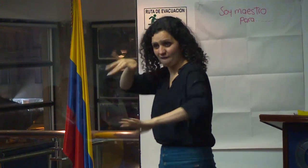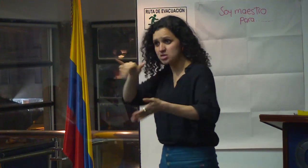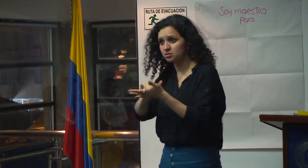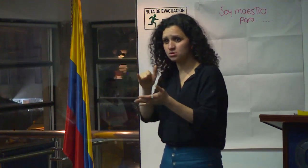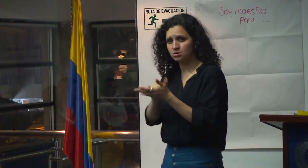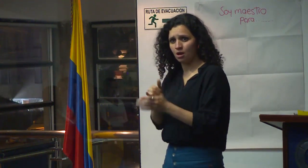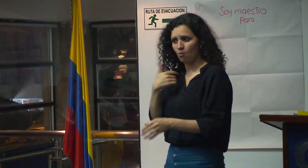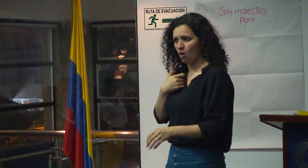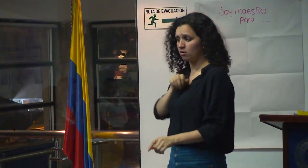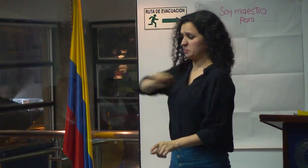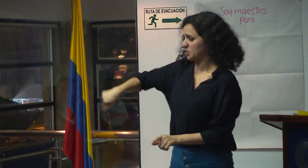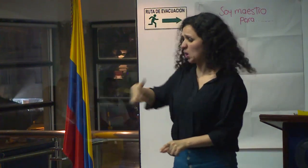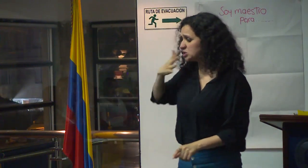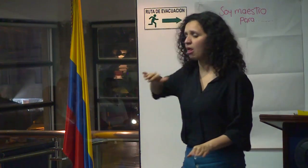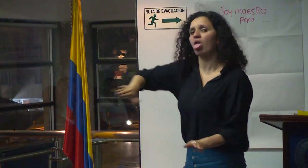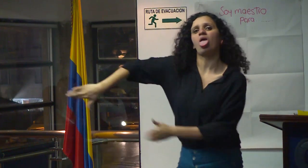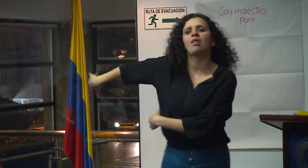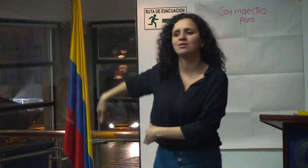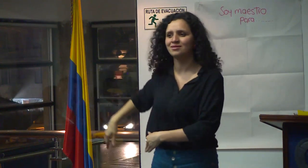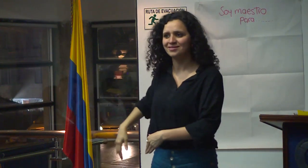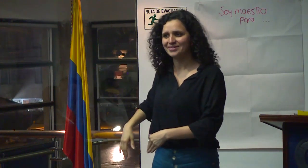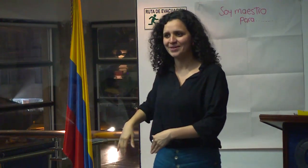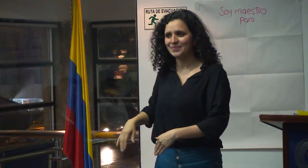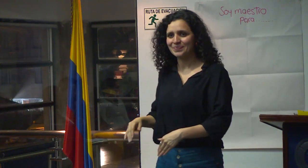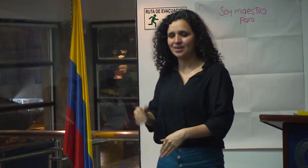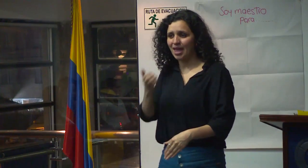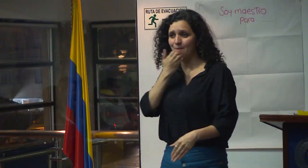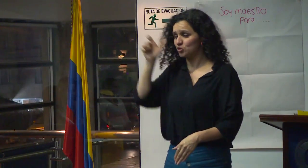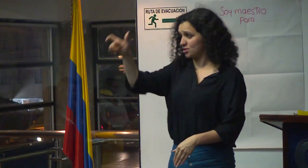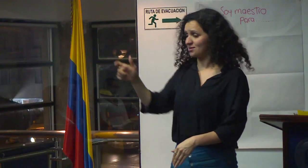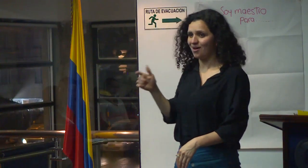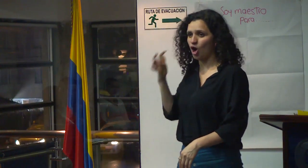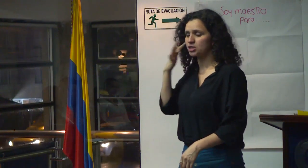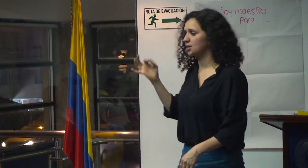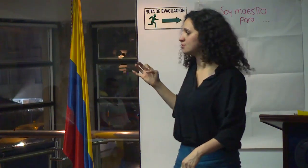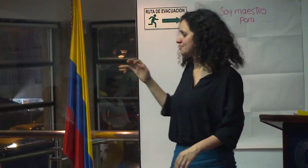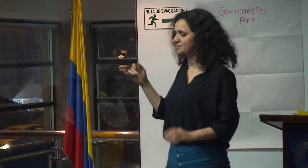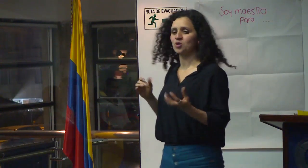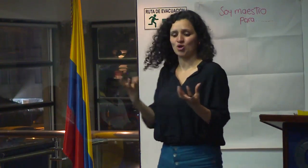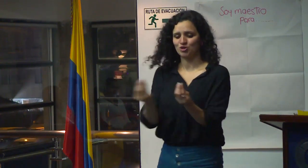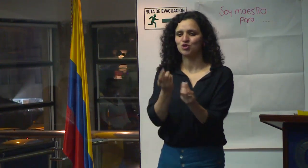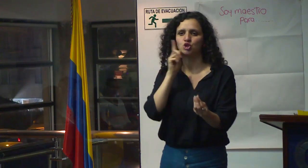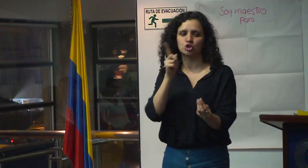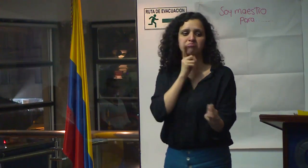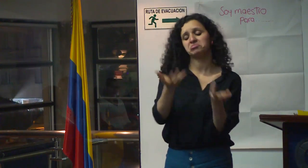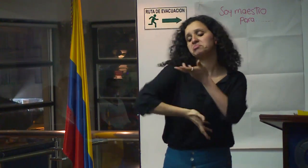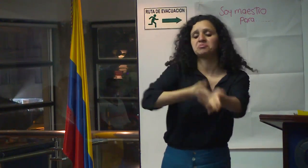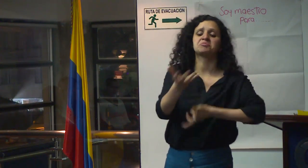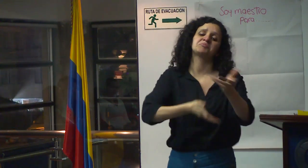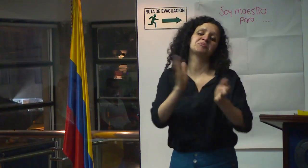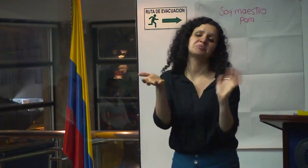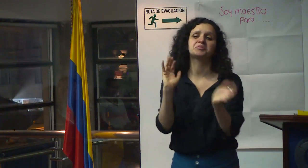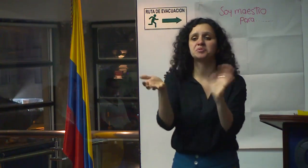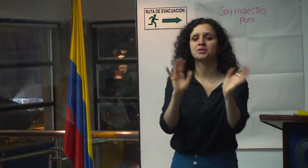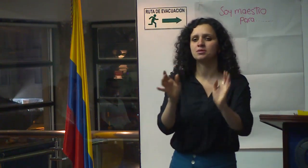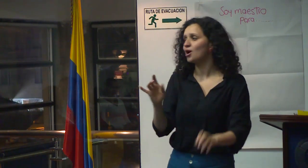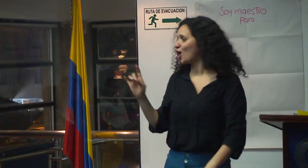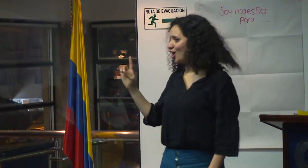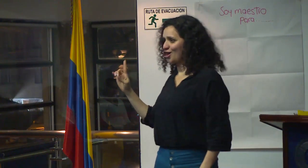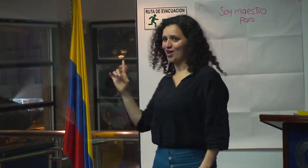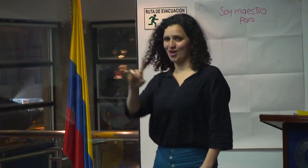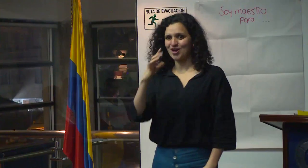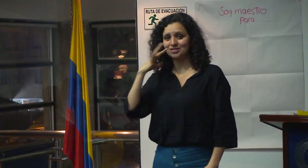ocasiones, ¿sí? Si llega una persona oyente que no sepa mucha lengua de señas a un grupo de sordos, ustedes se cansan porque él no les entiende y